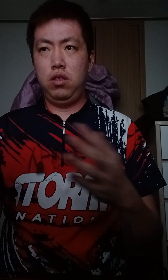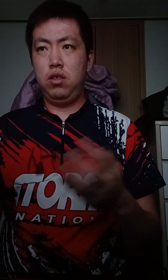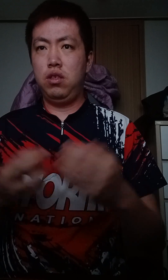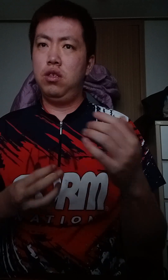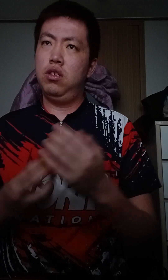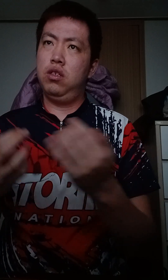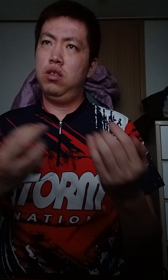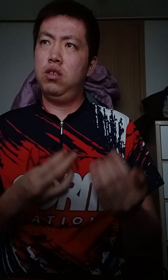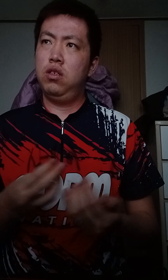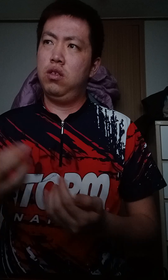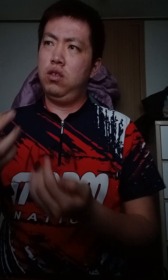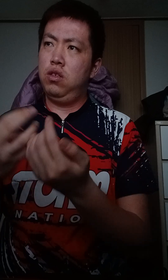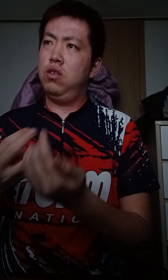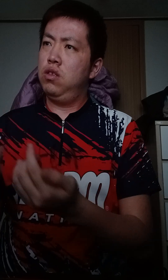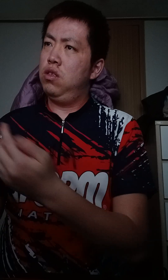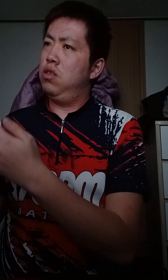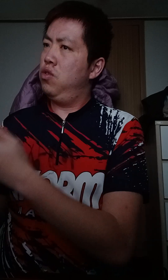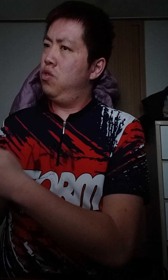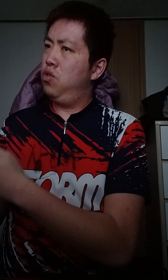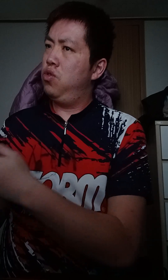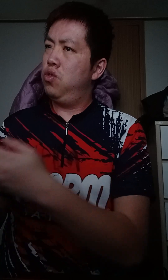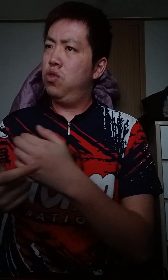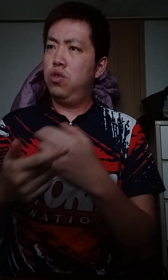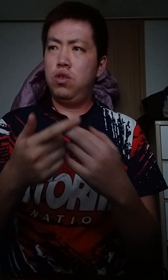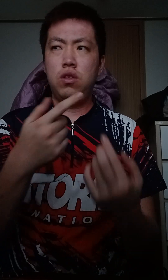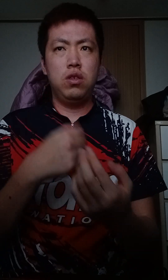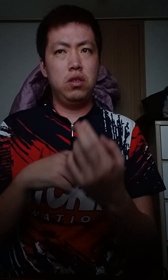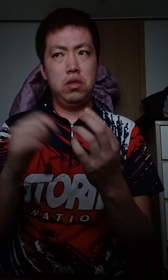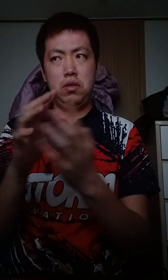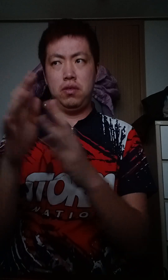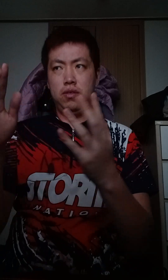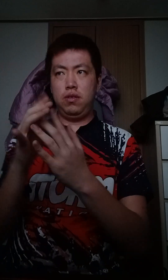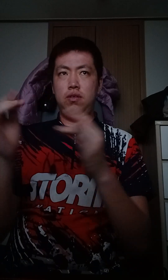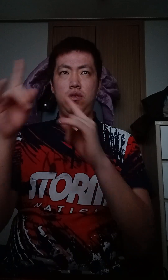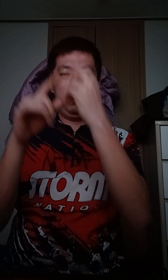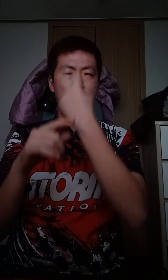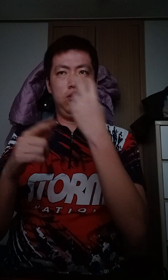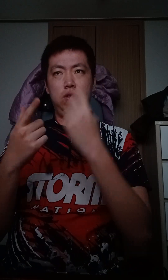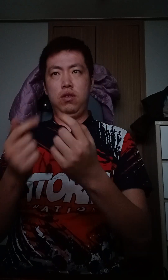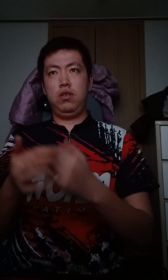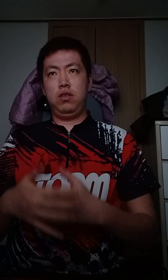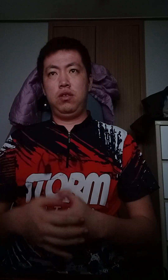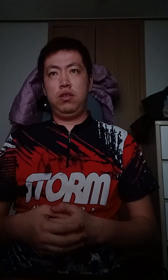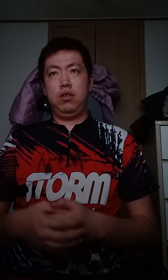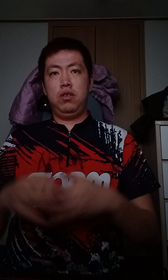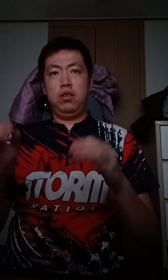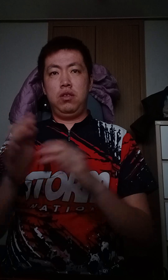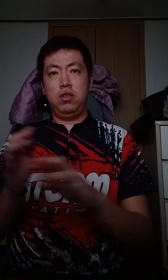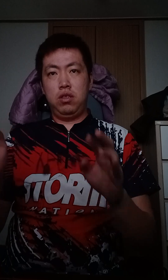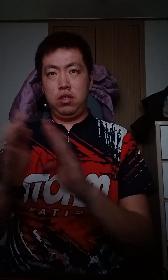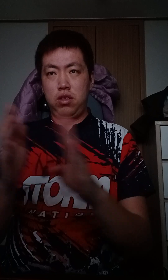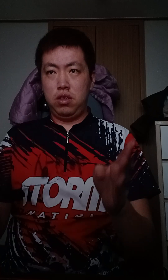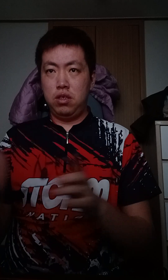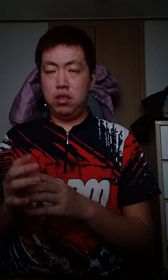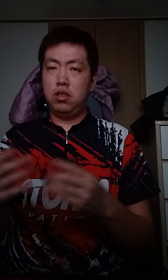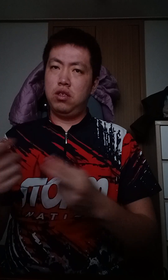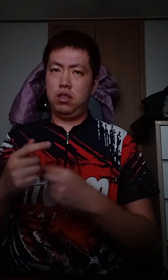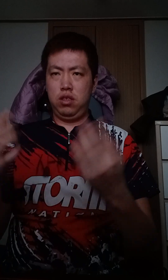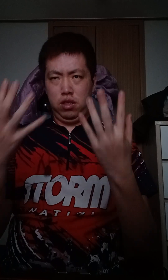아이들은 소방서에서 잠시 대기하며 천진난만한 모습을 되찾았습니다. 현장에 가보니까 의외로 그 부상